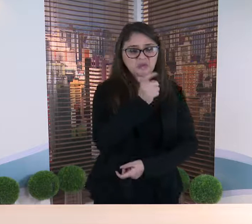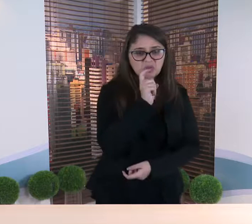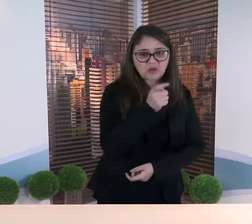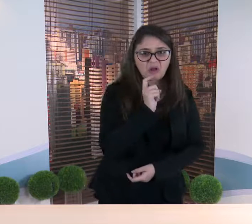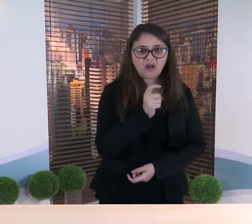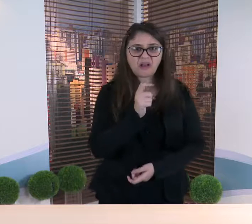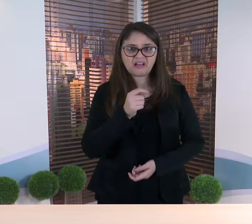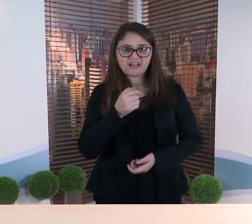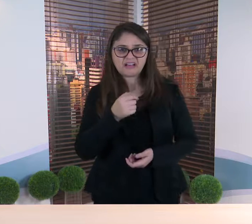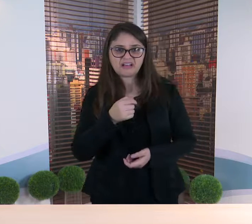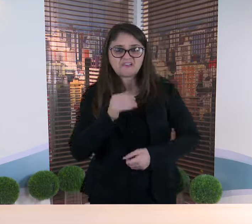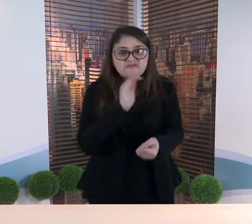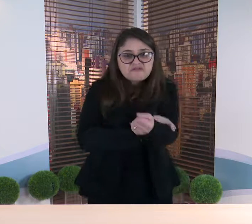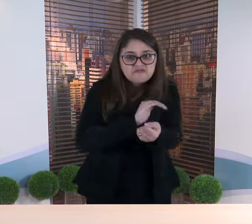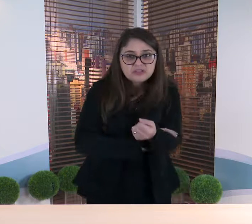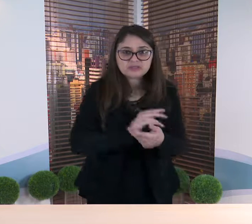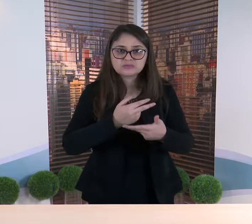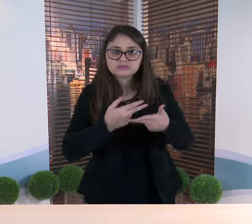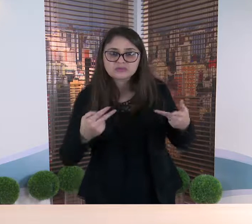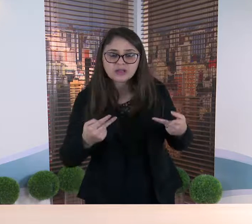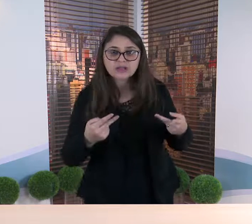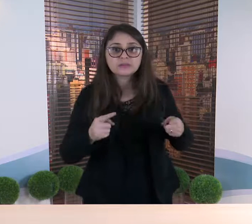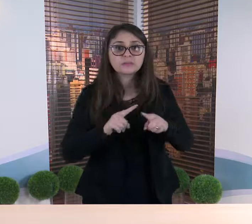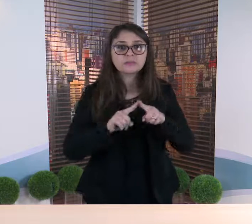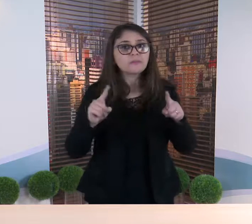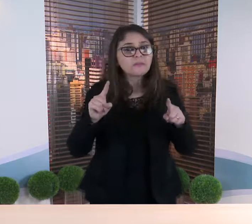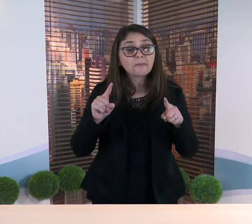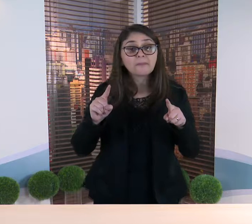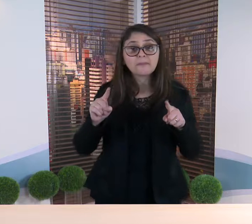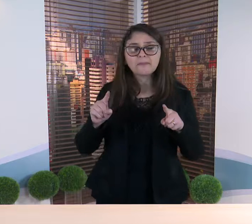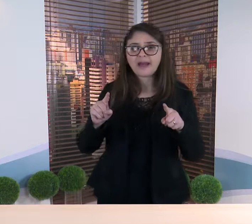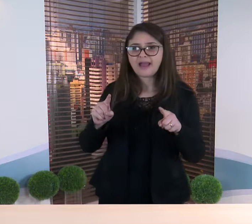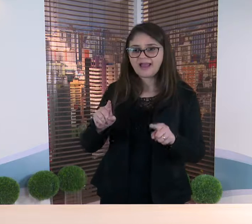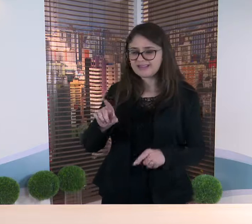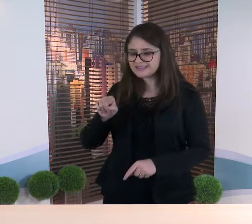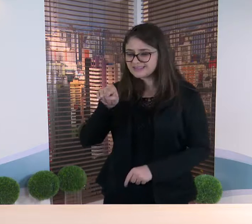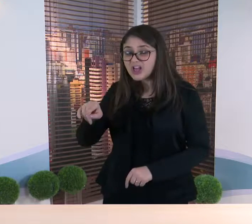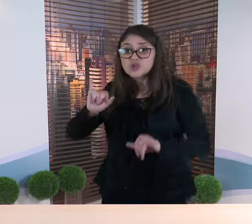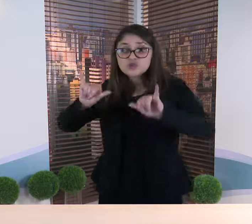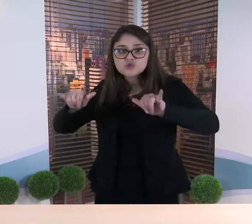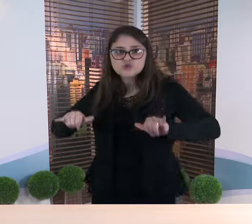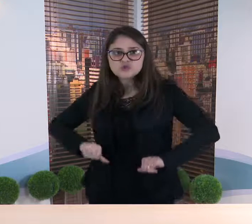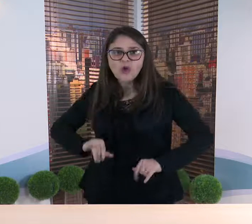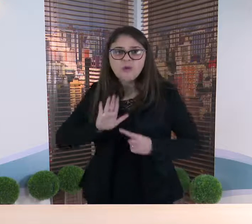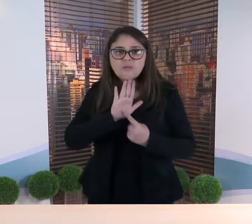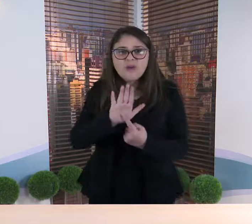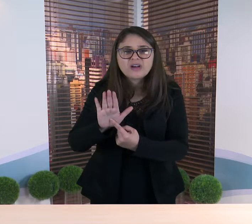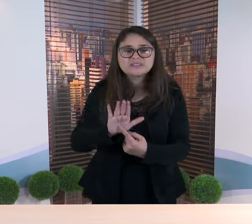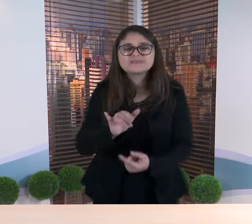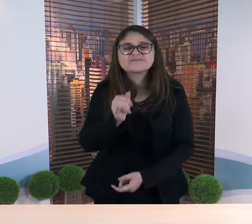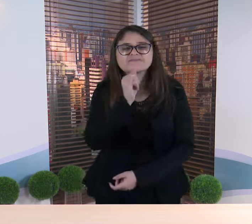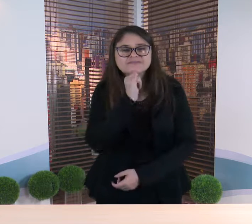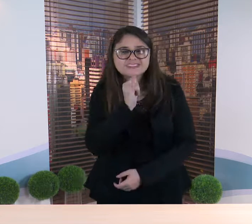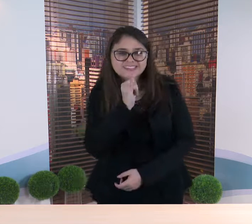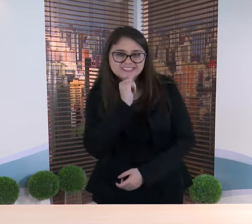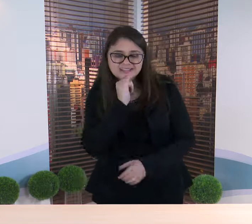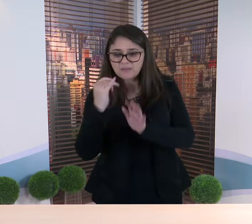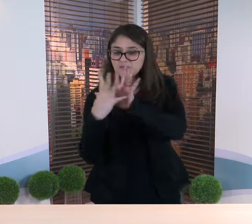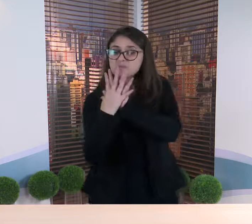etc. A exemplo de Jó, devemos nos refugiar em Deus. Precisamos, em casa,